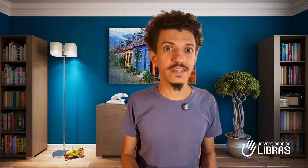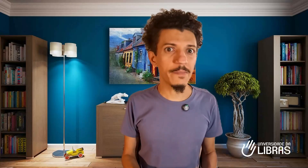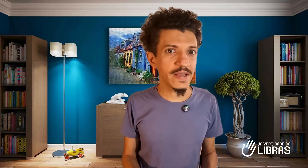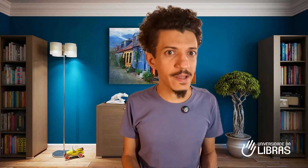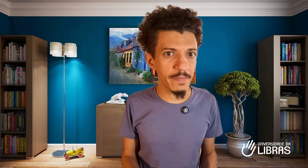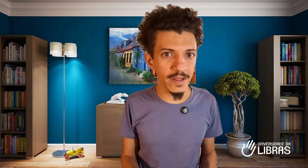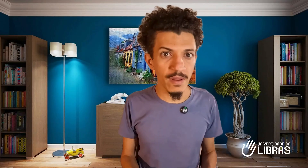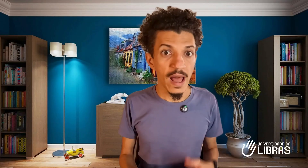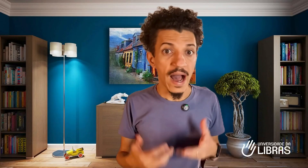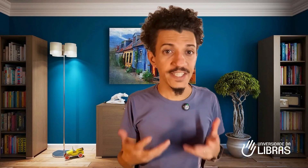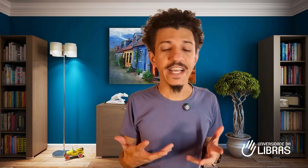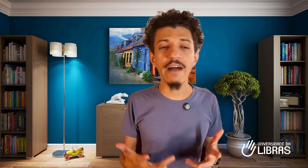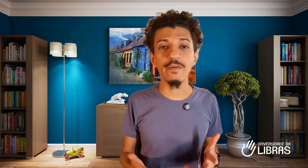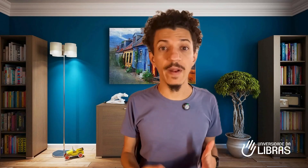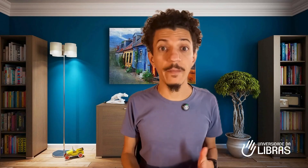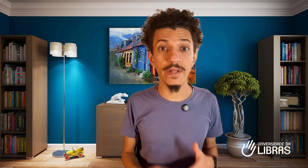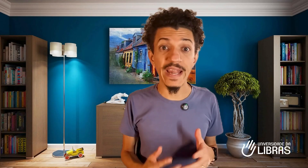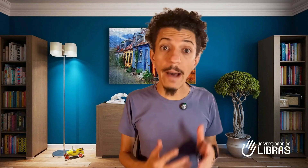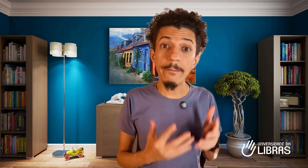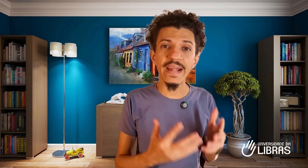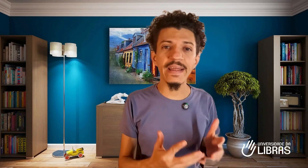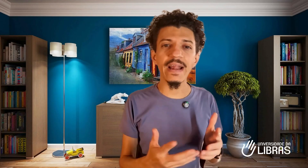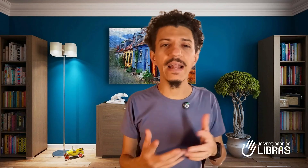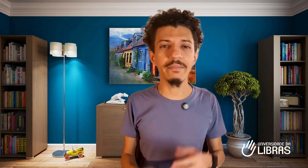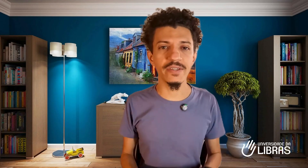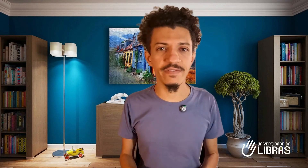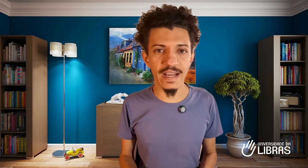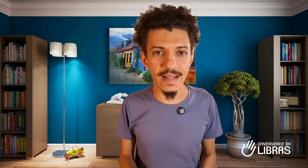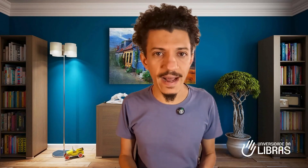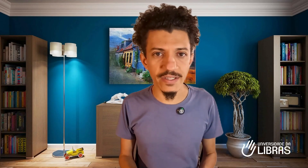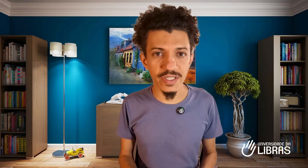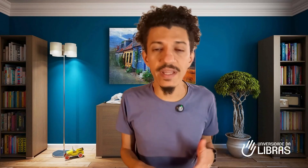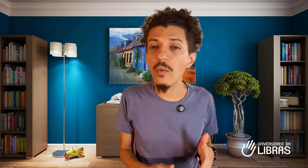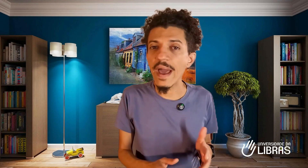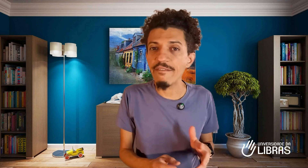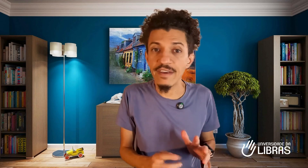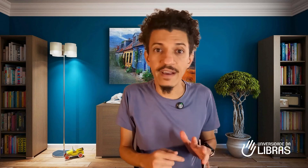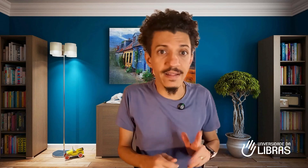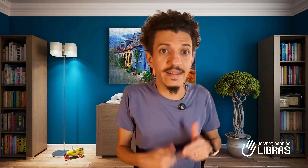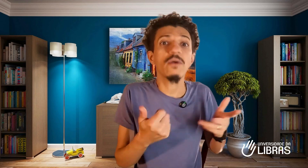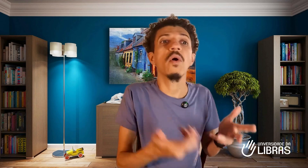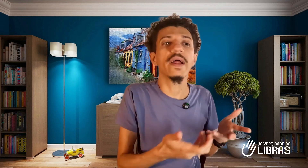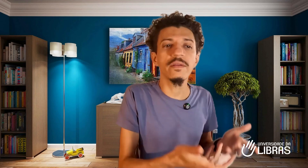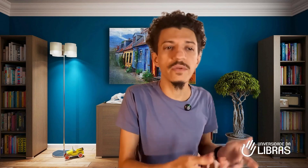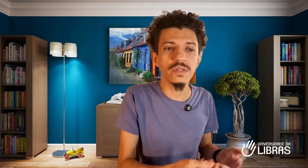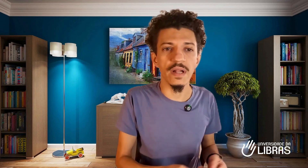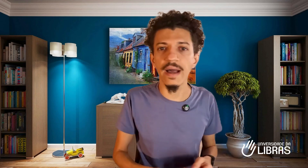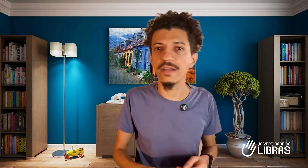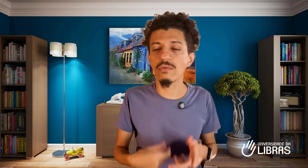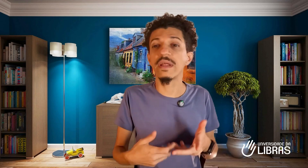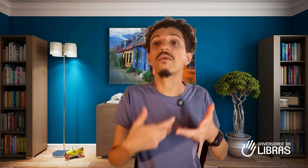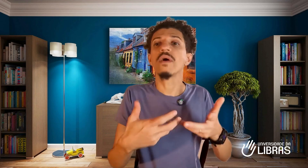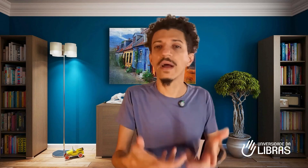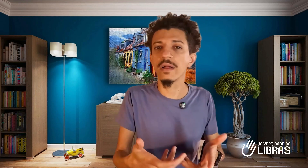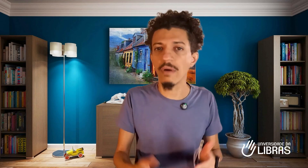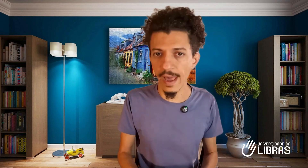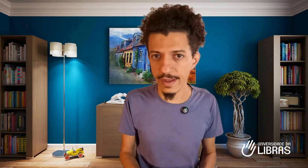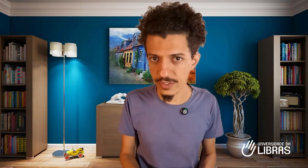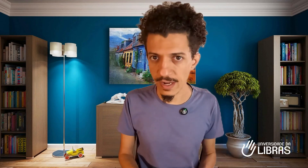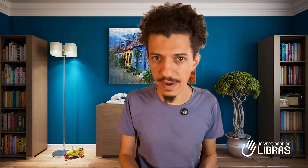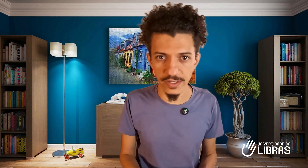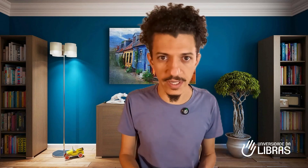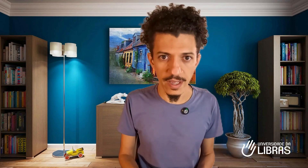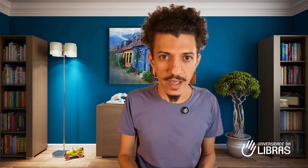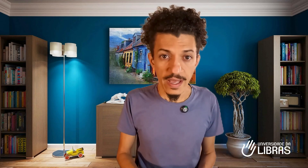Como você está percebendo, a chave para poder aprender a Libras de verdade não é ficar decorando sinais ou decorando